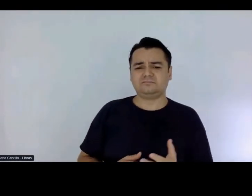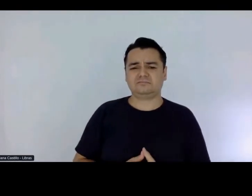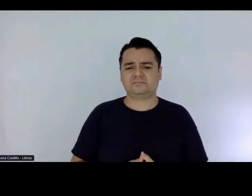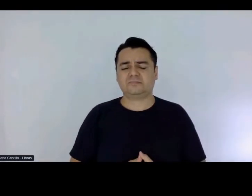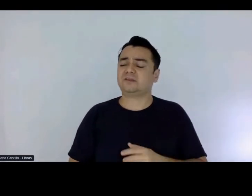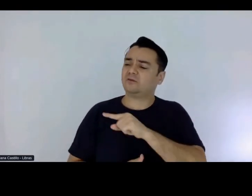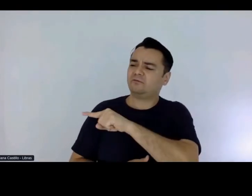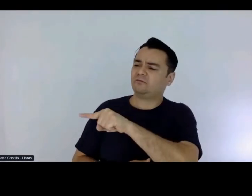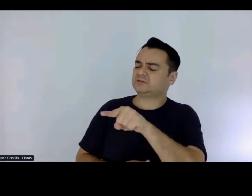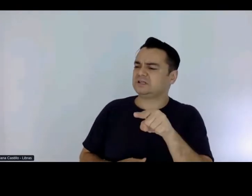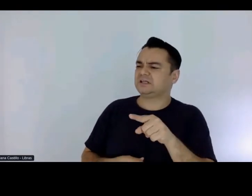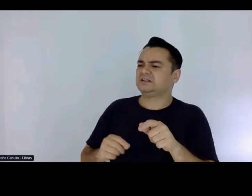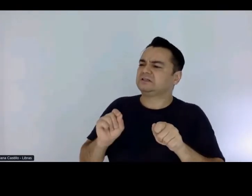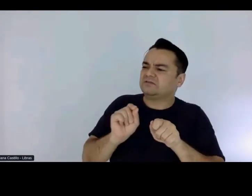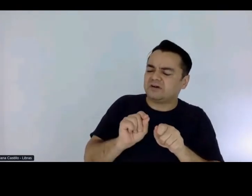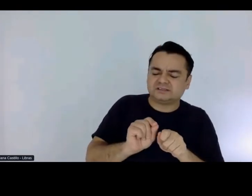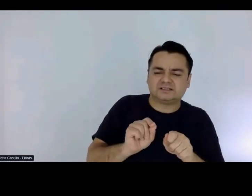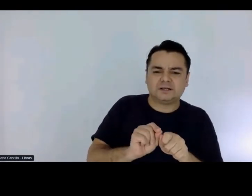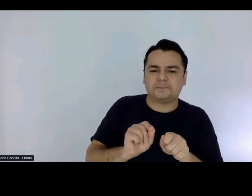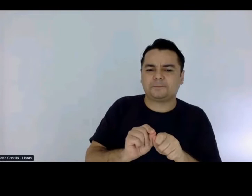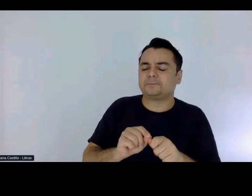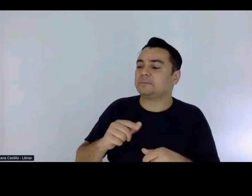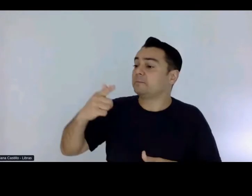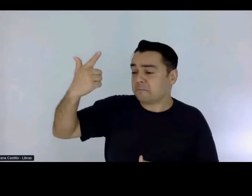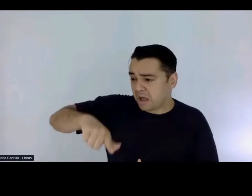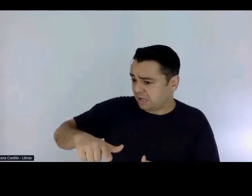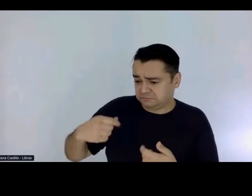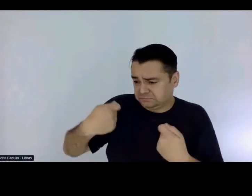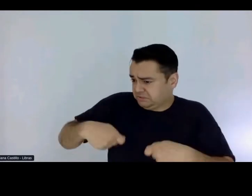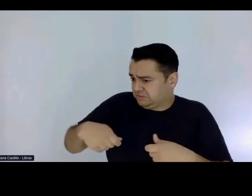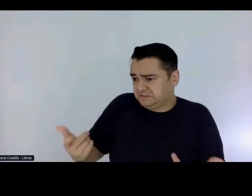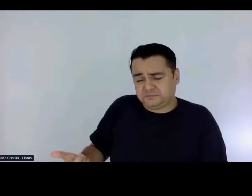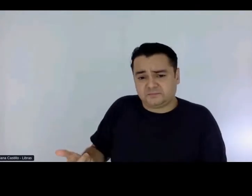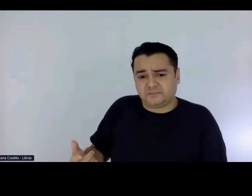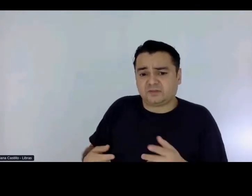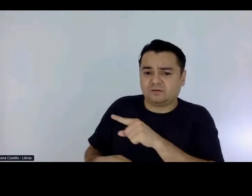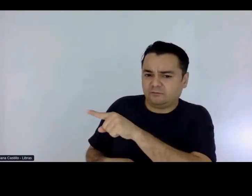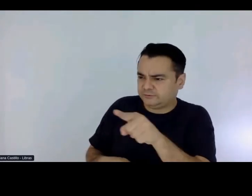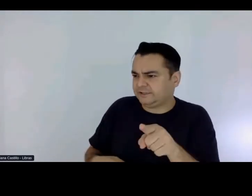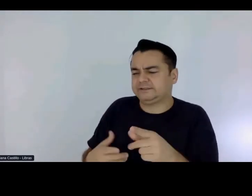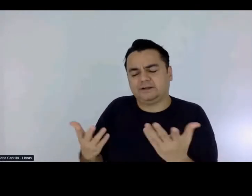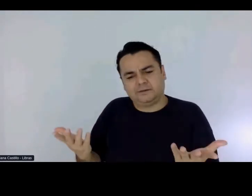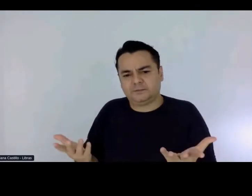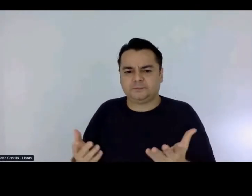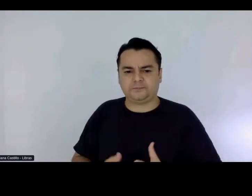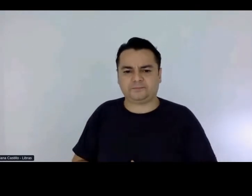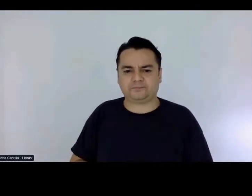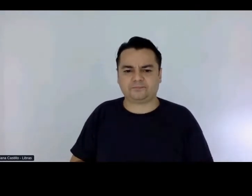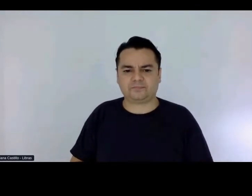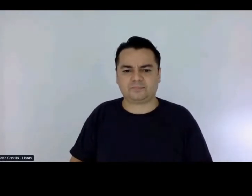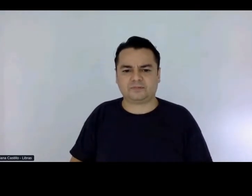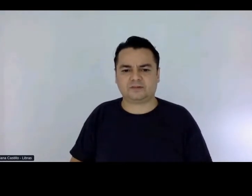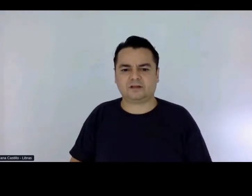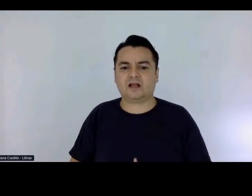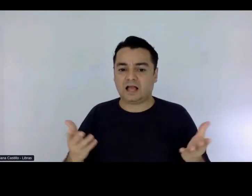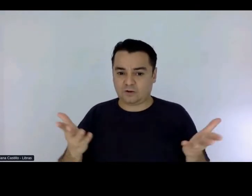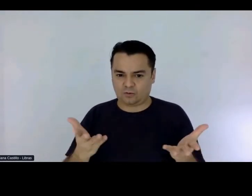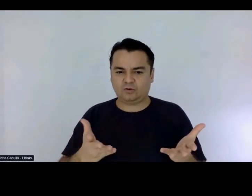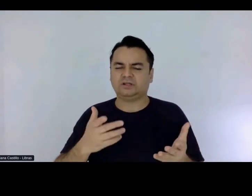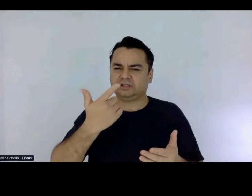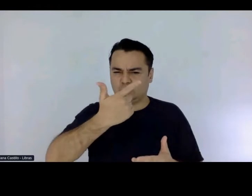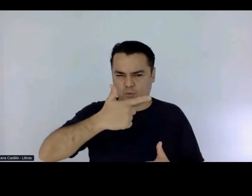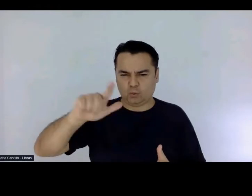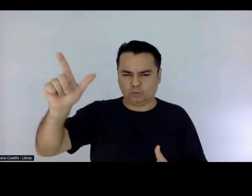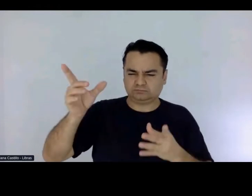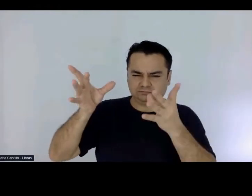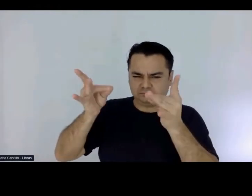vocês fazerem mais, é importante que vocês, bom, eu vou trazer aqui algumas outras